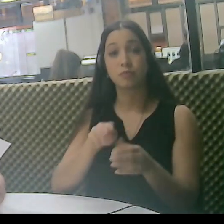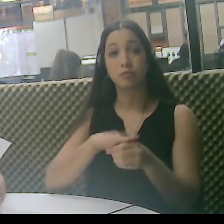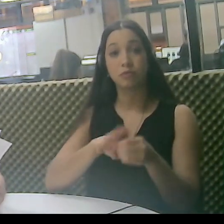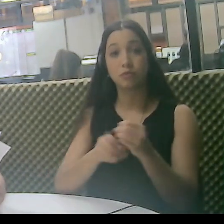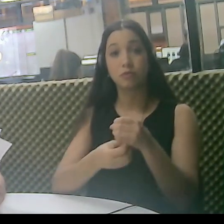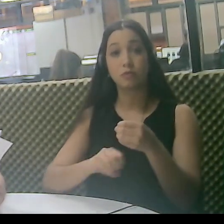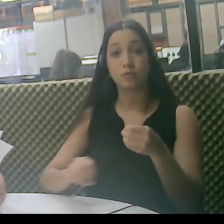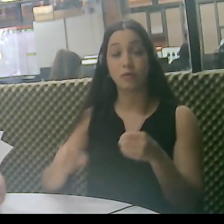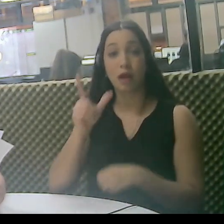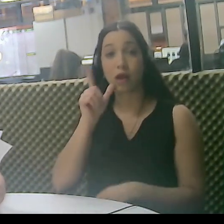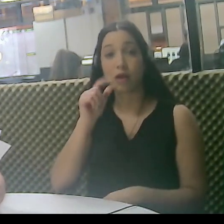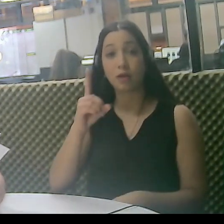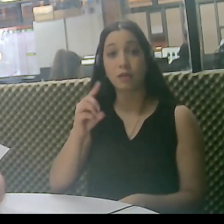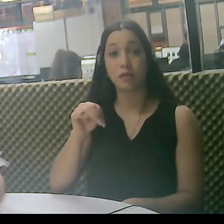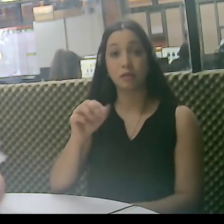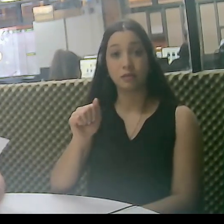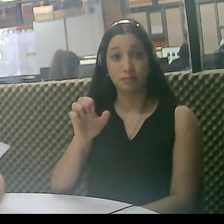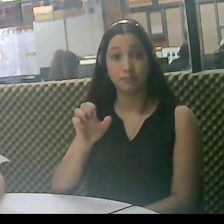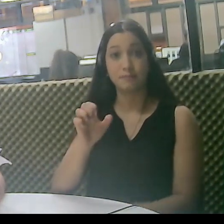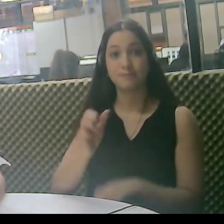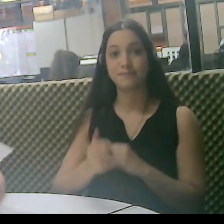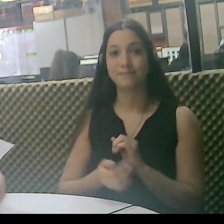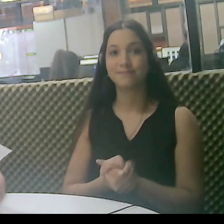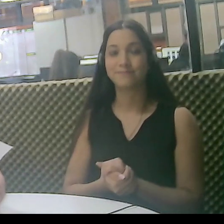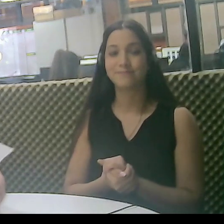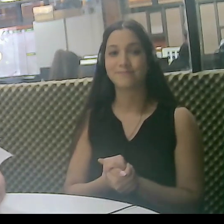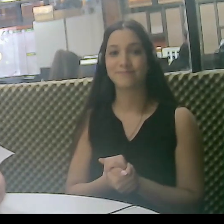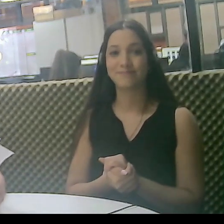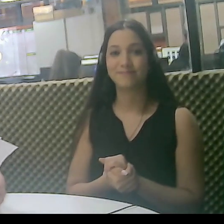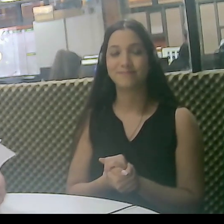do Departamento Municipal de Água e Esgoto.